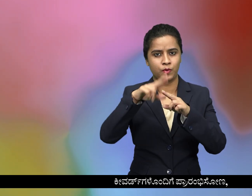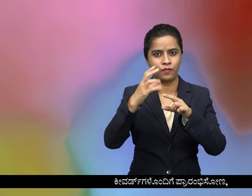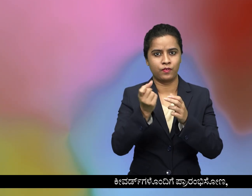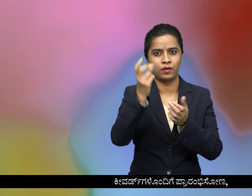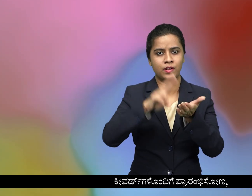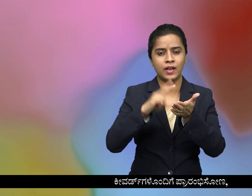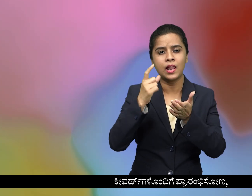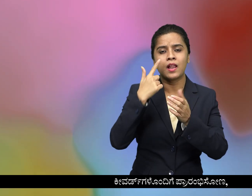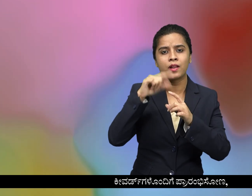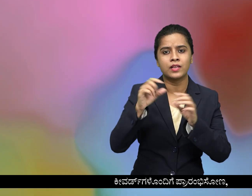ಕೀವರ್ಡ್ಗಳೊಂದಿಗೆ ಪ್ರಾರಂಭಿಸೋಣ.